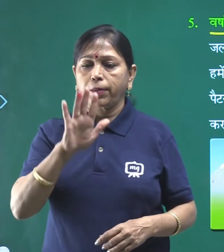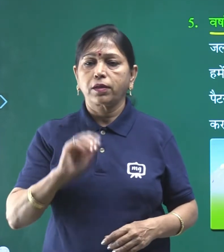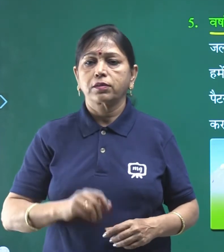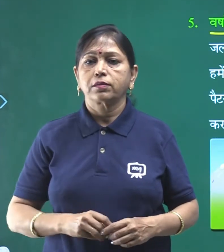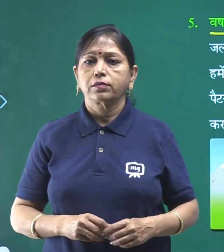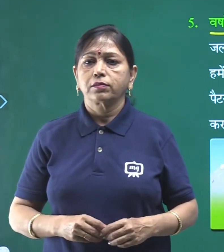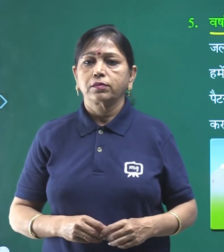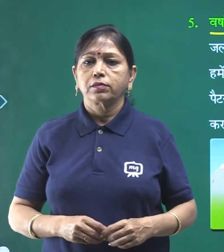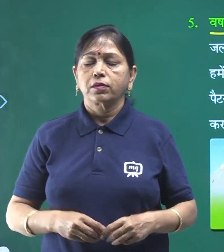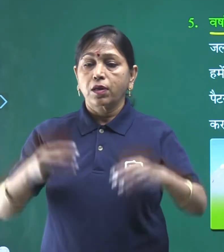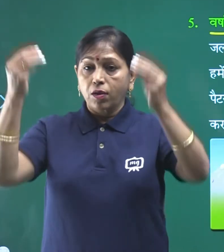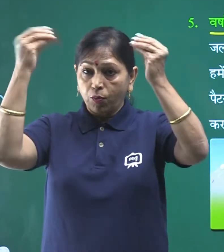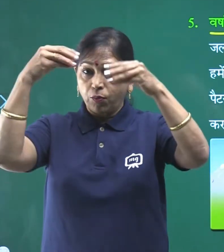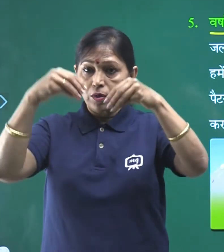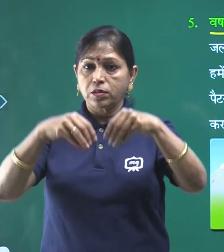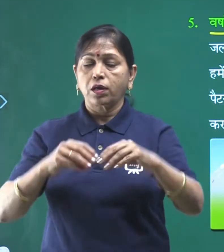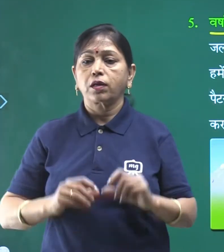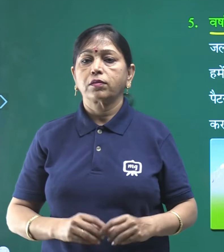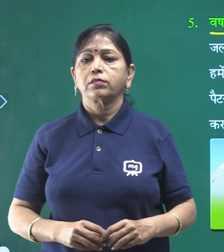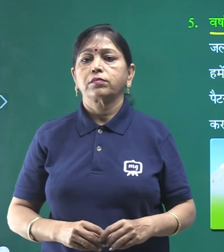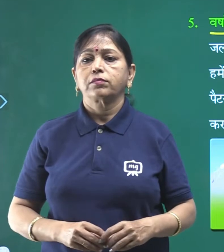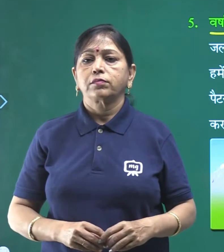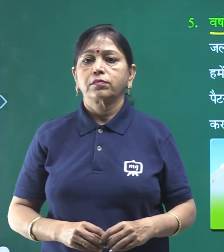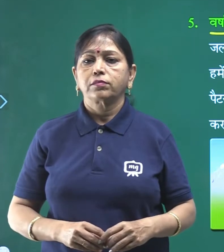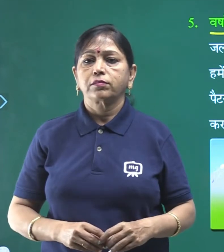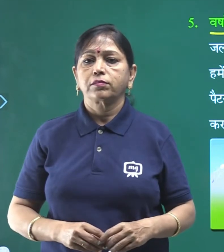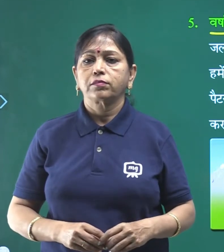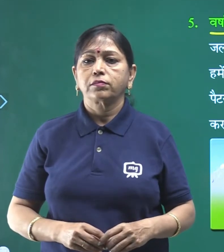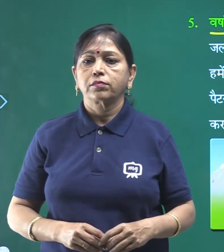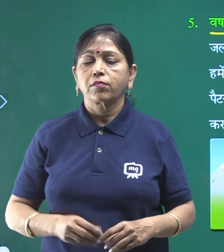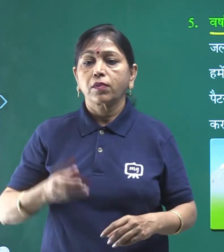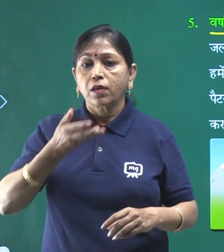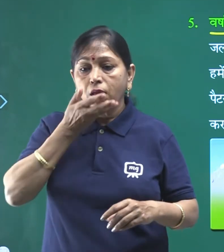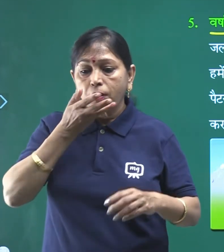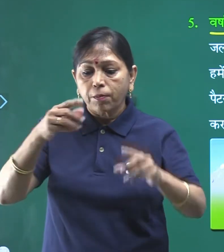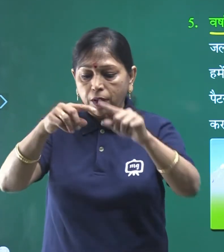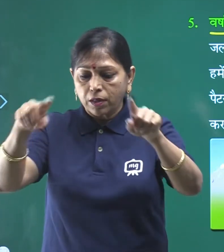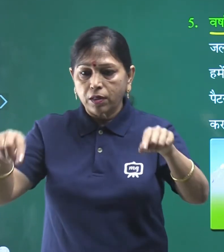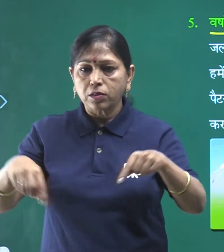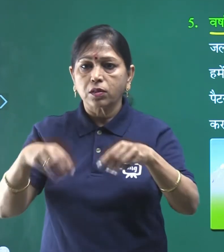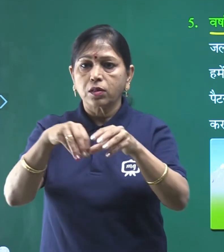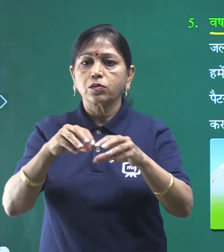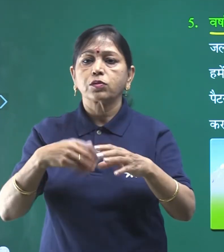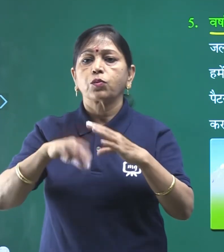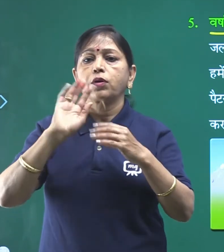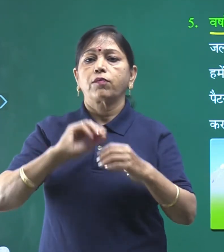25 वर्षा बाढ़ के जलाशयों से होने वाले हैं